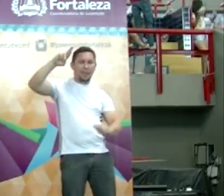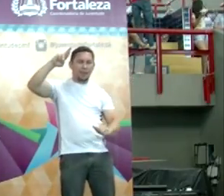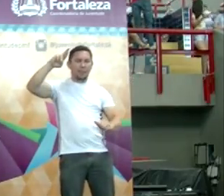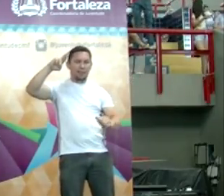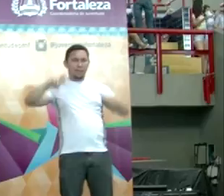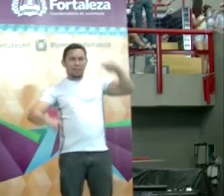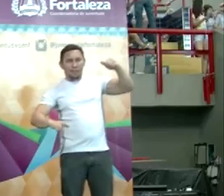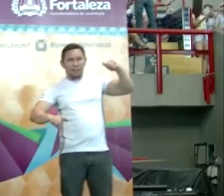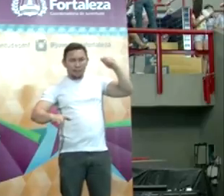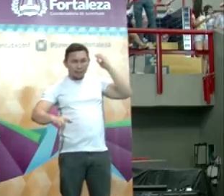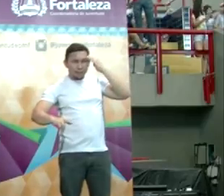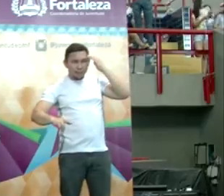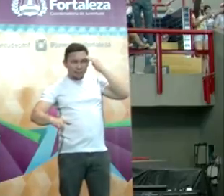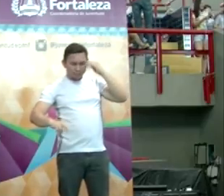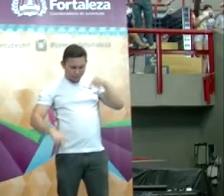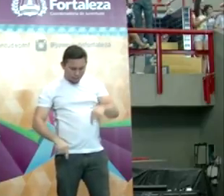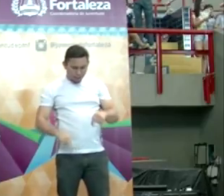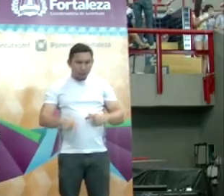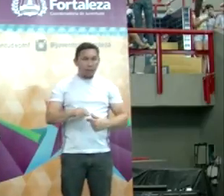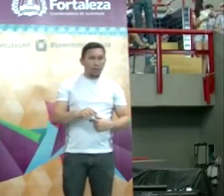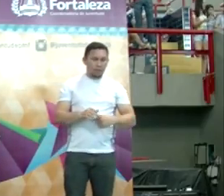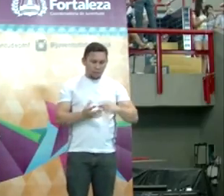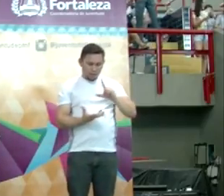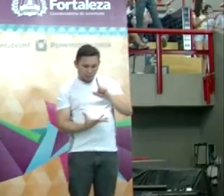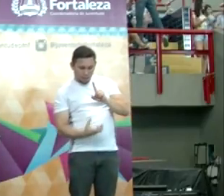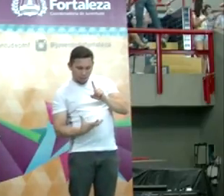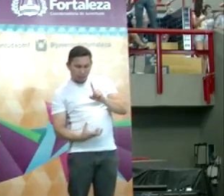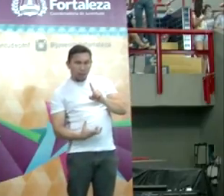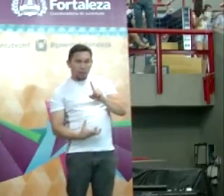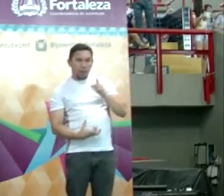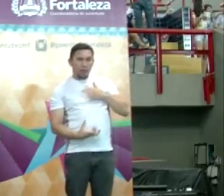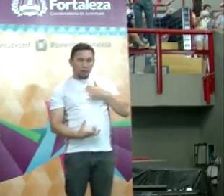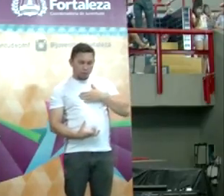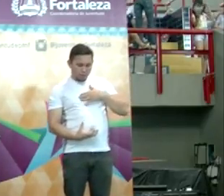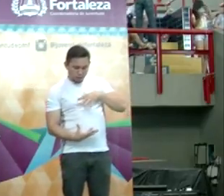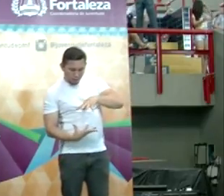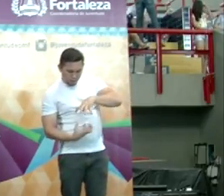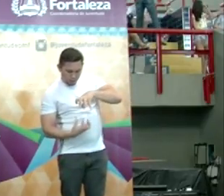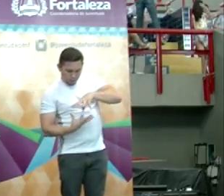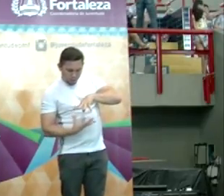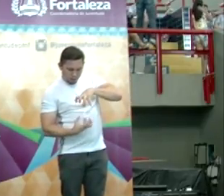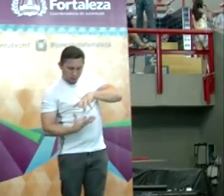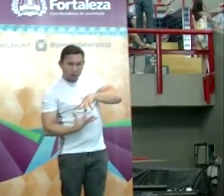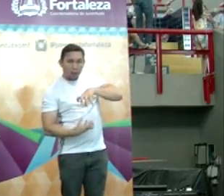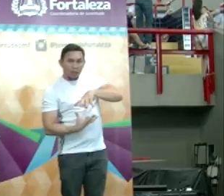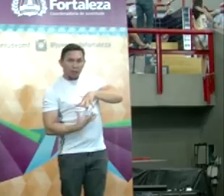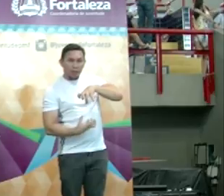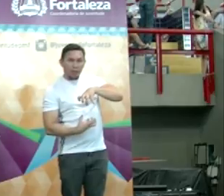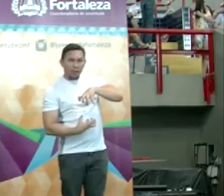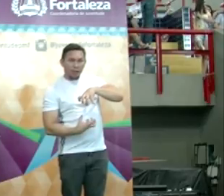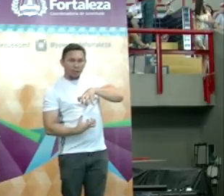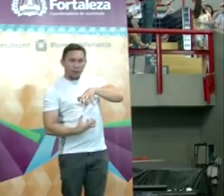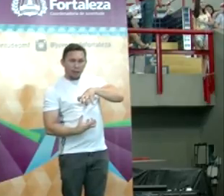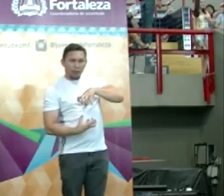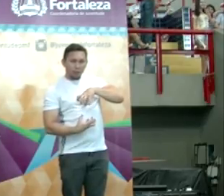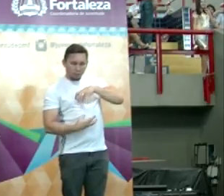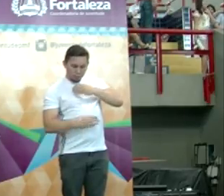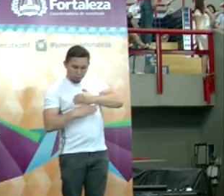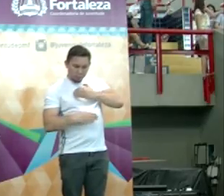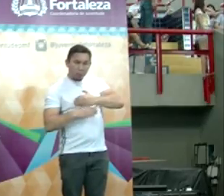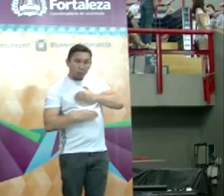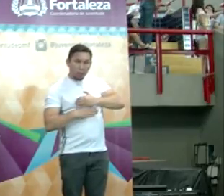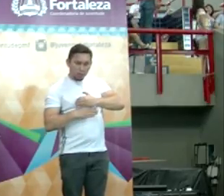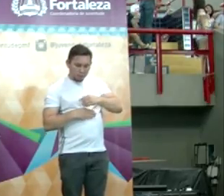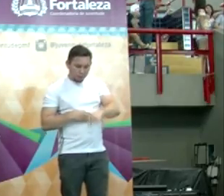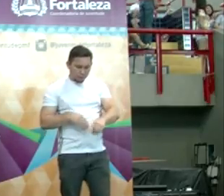A terra está me puxando ou não está? Cadê a reação? Eu puxo a terra. Certo? A